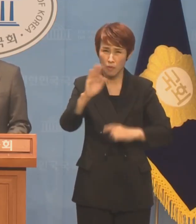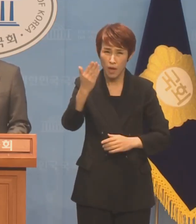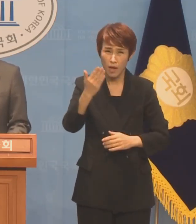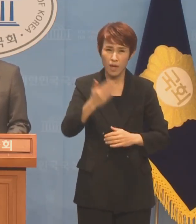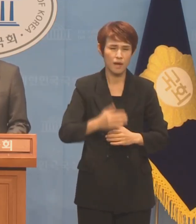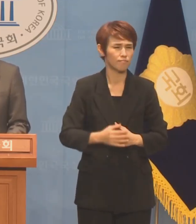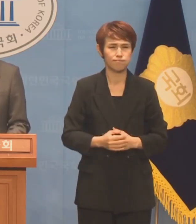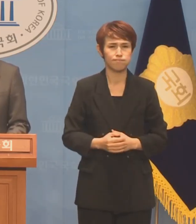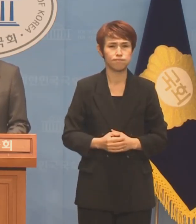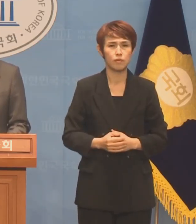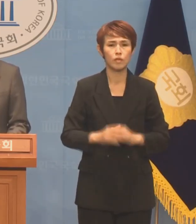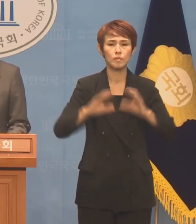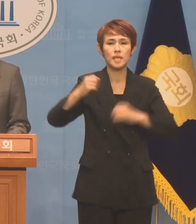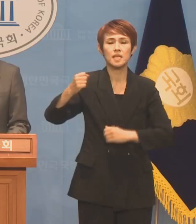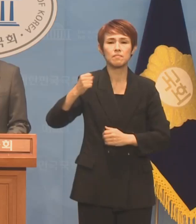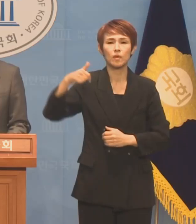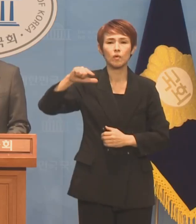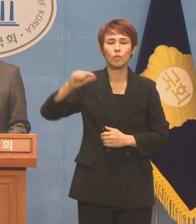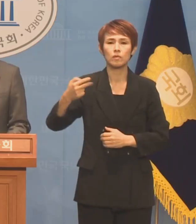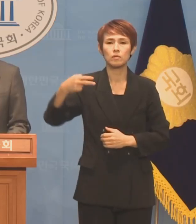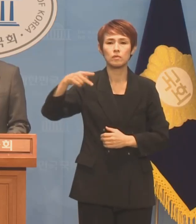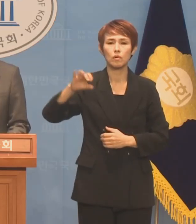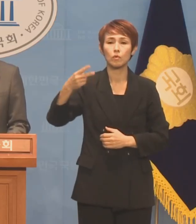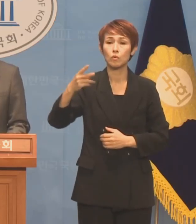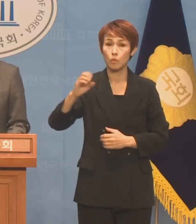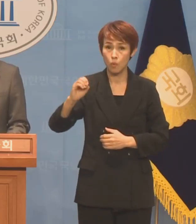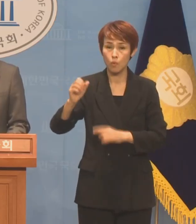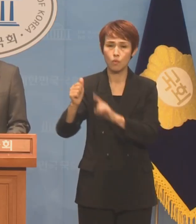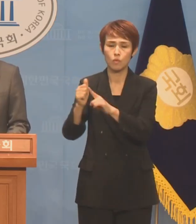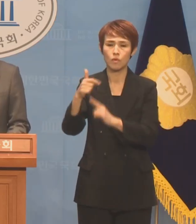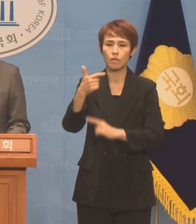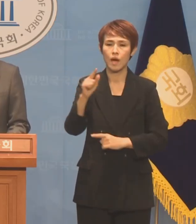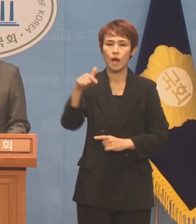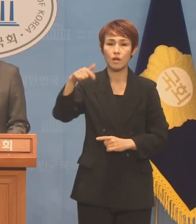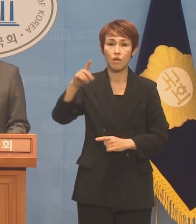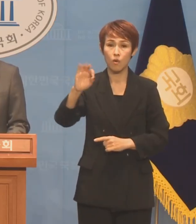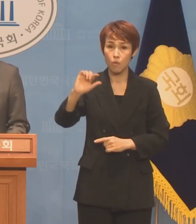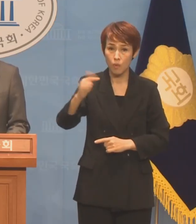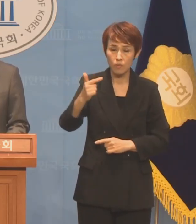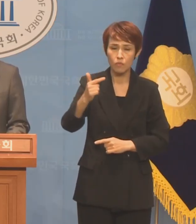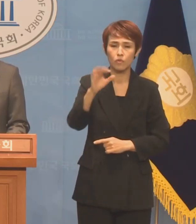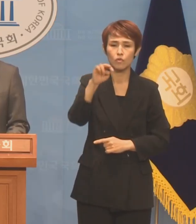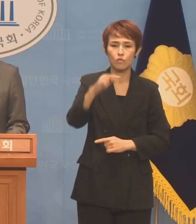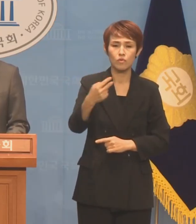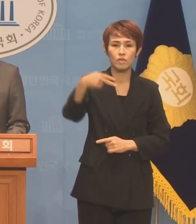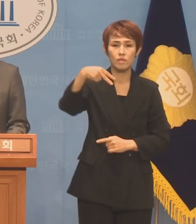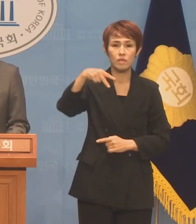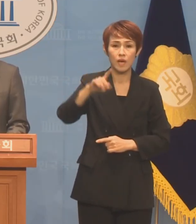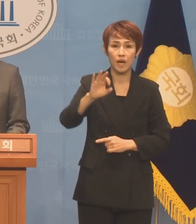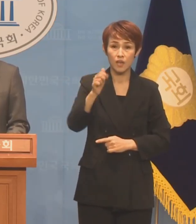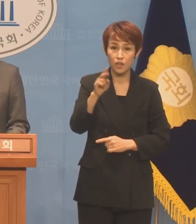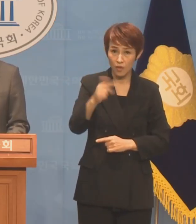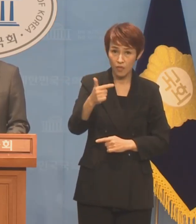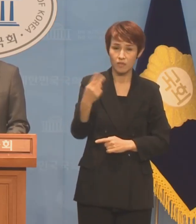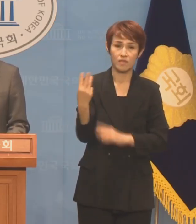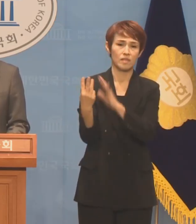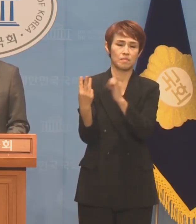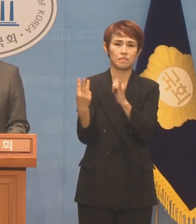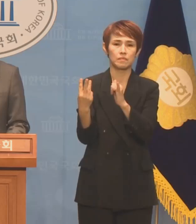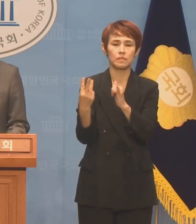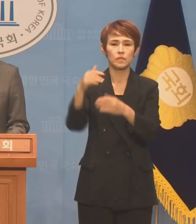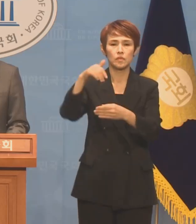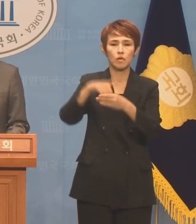국민의힘 권성동 원내대표, 나경원 의원, 그리고 윤상현 의원이